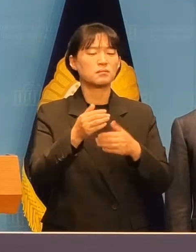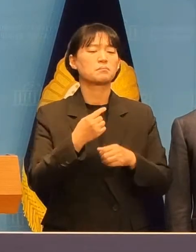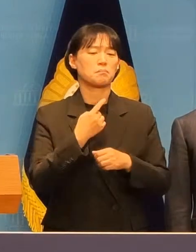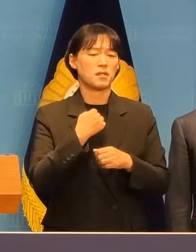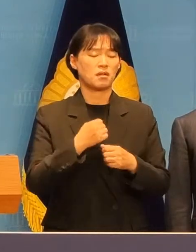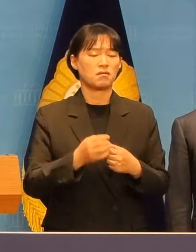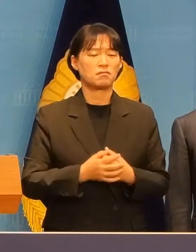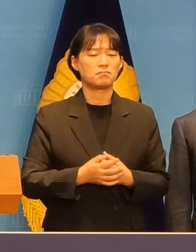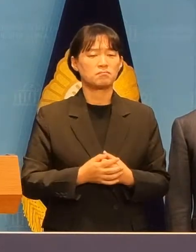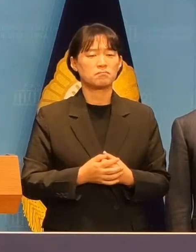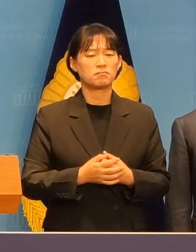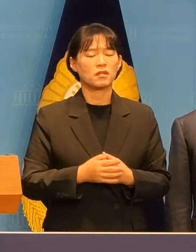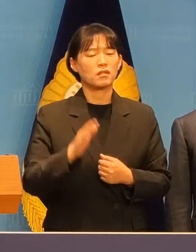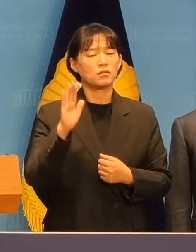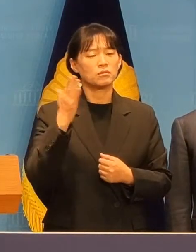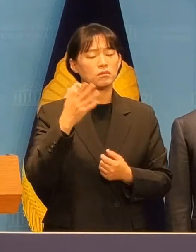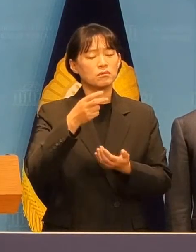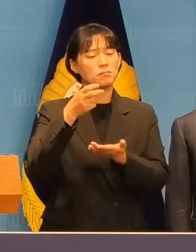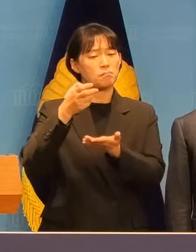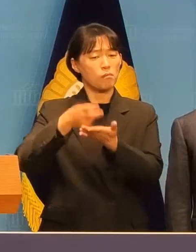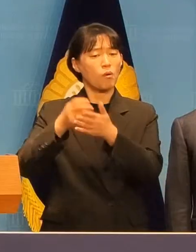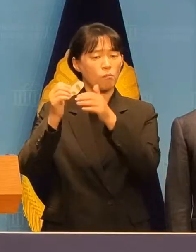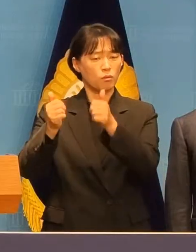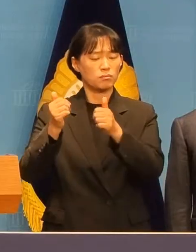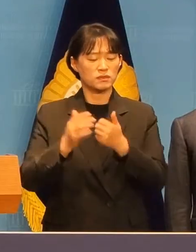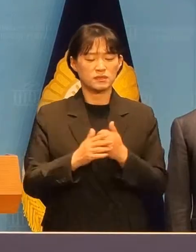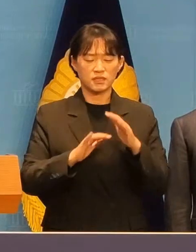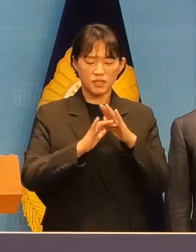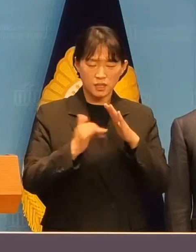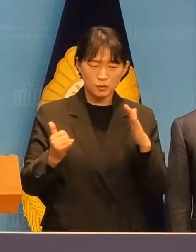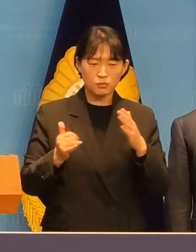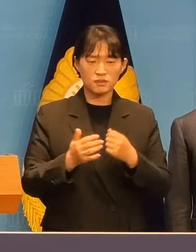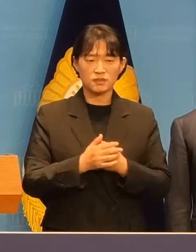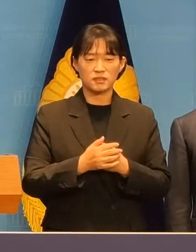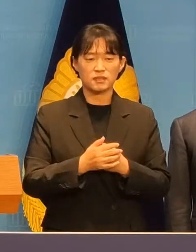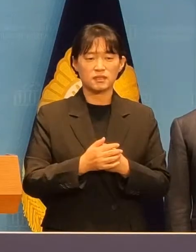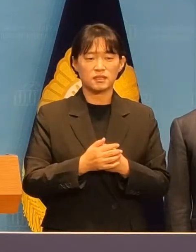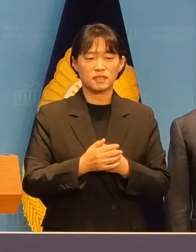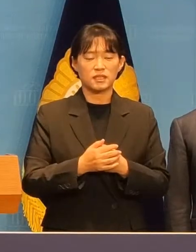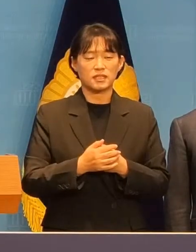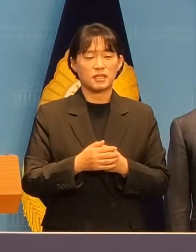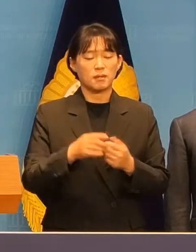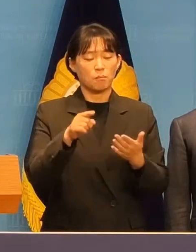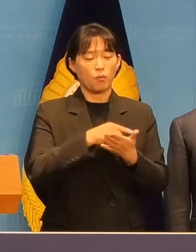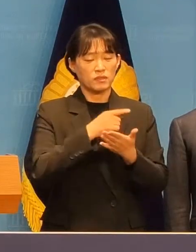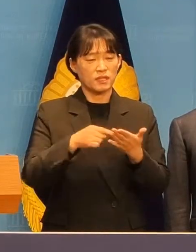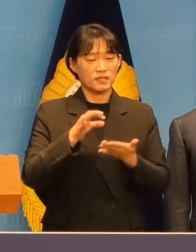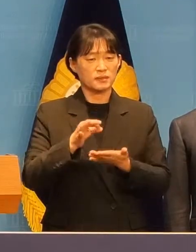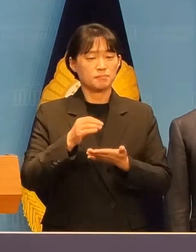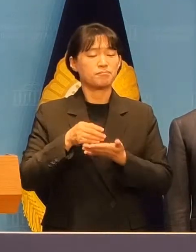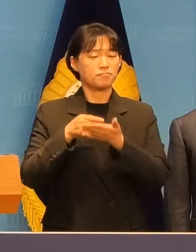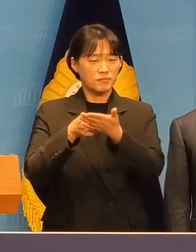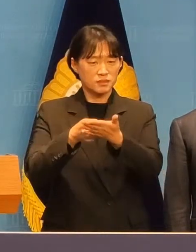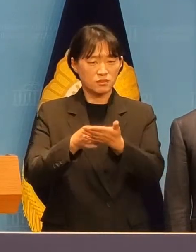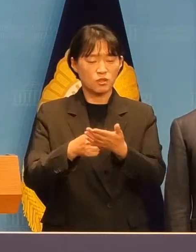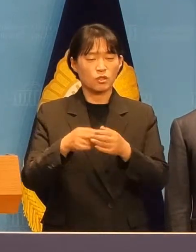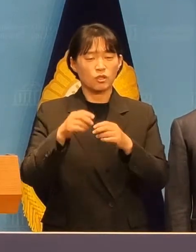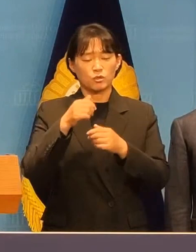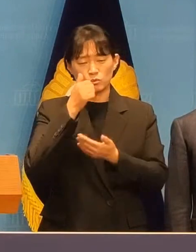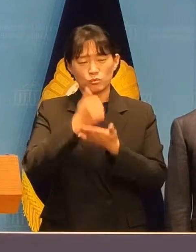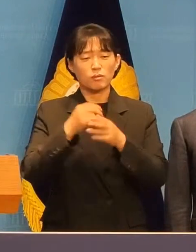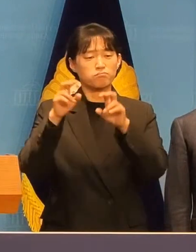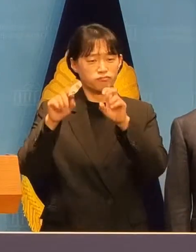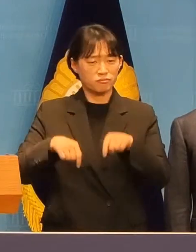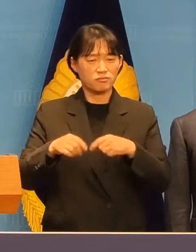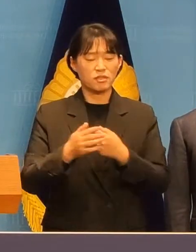최근 법원은 유족들의 국가 배보상 청구에서 무죄 판결과 국가 책임